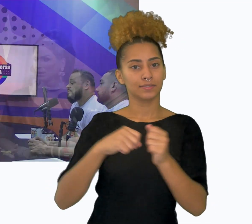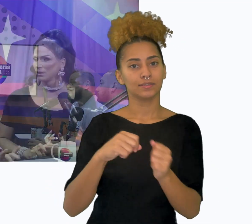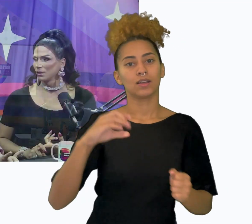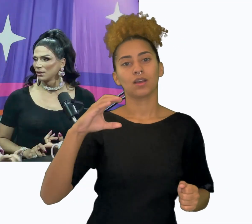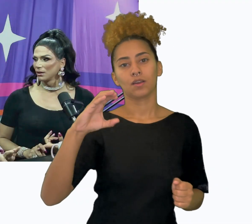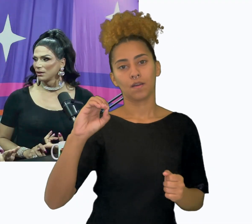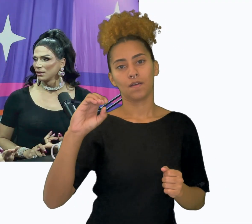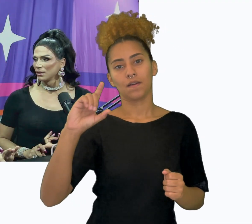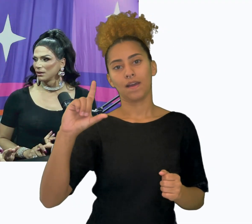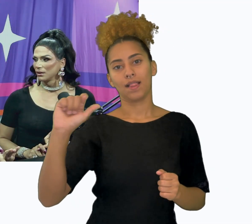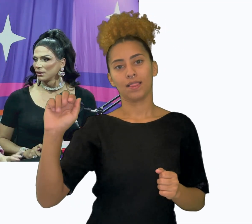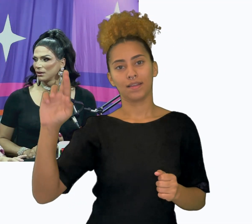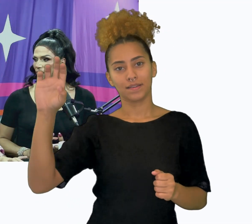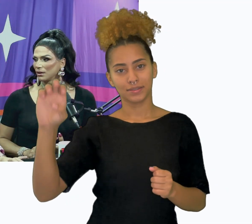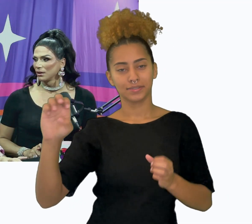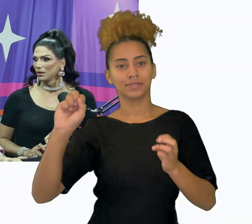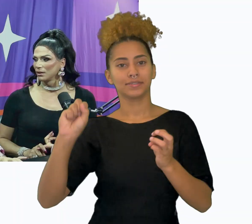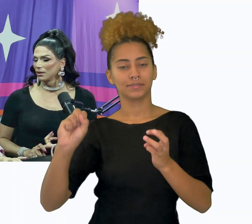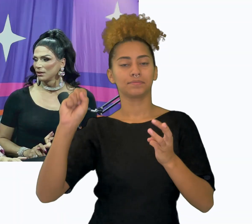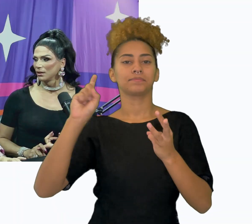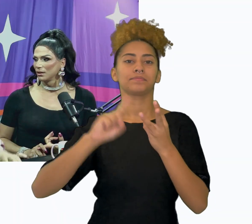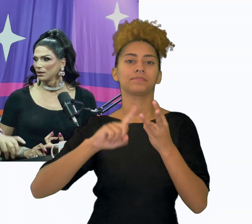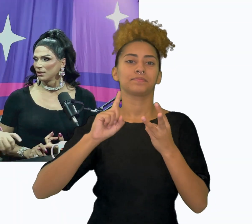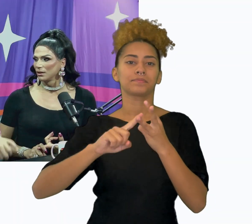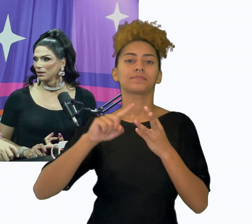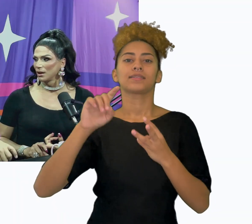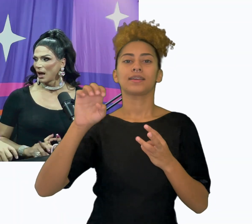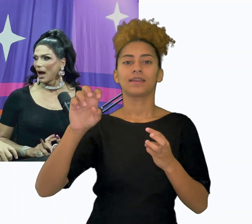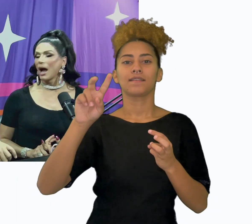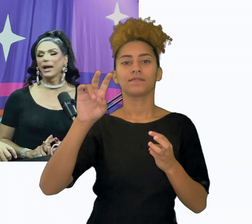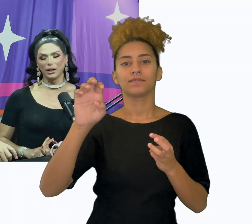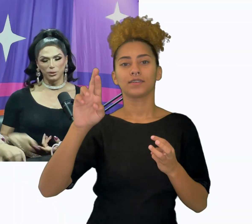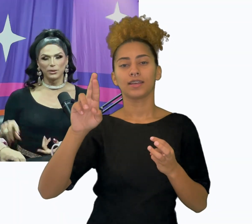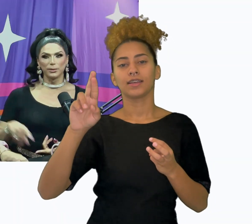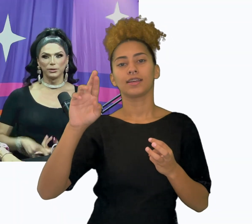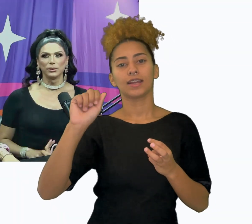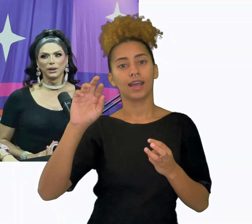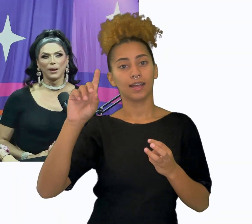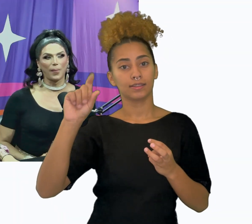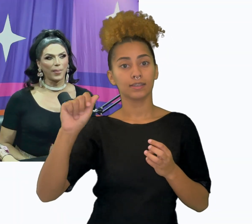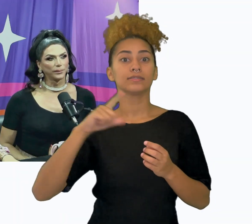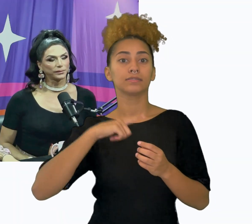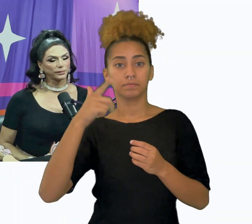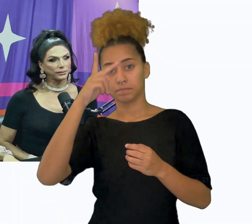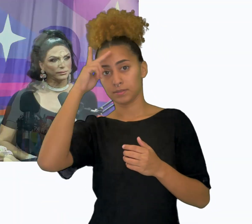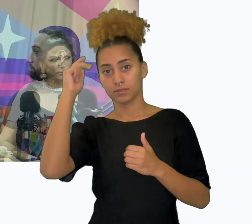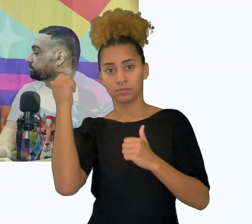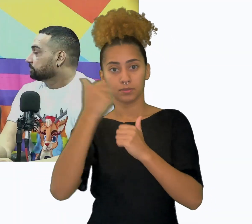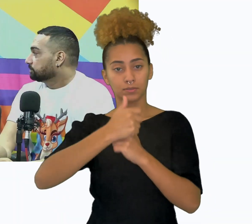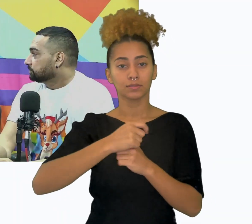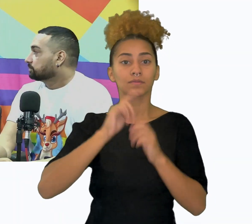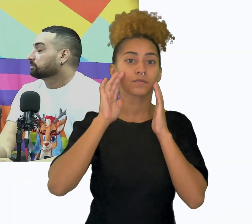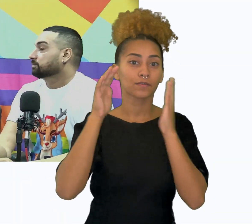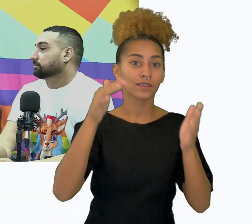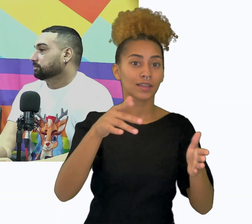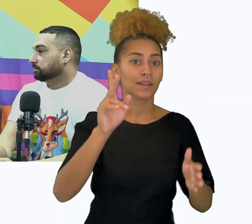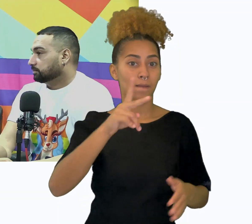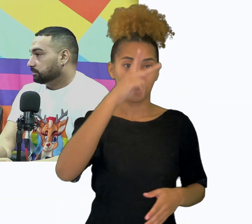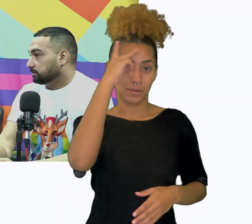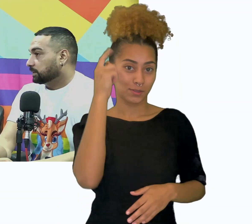a Colares e a Everarda, e a Nagai era substituta. Tinha uma substituta. E o detalhe é que era para o público hétero.